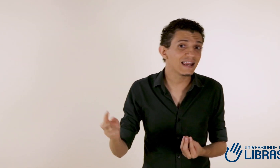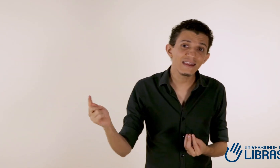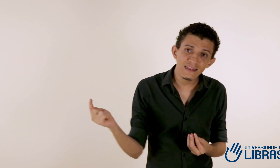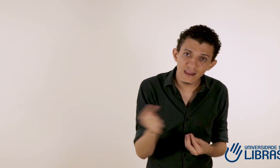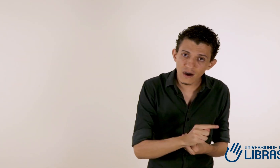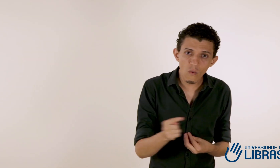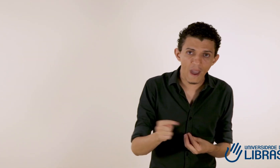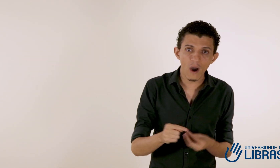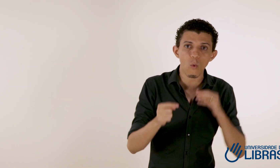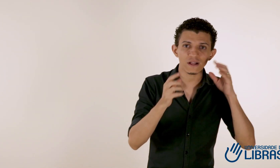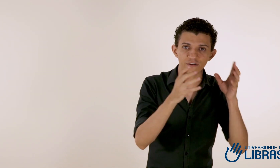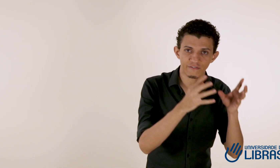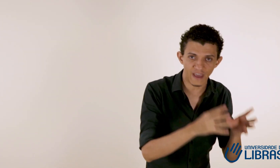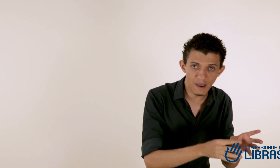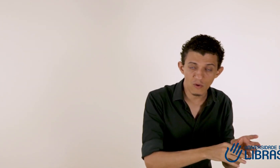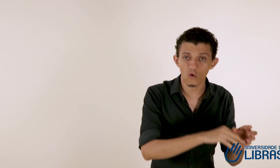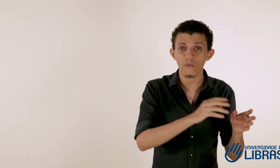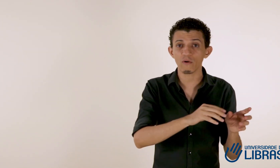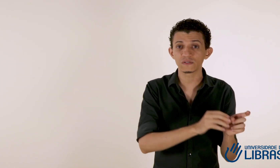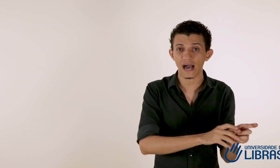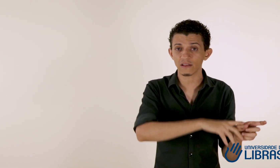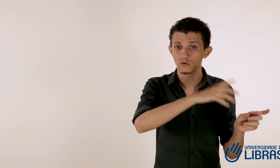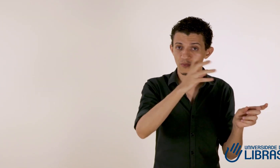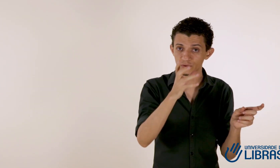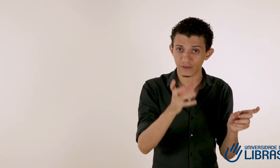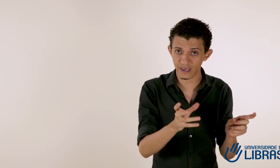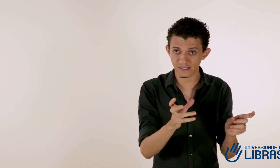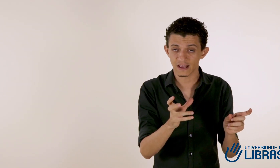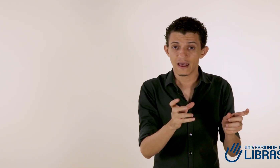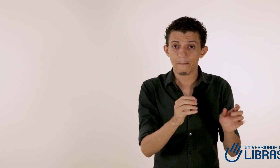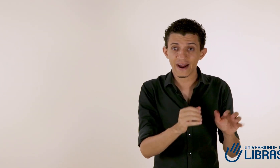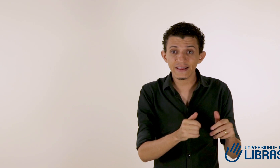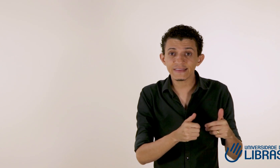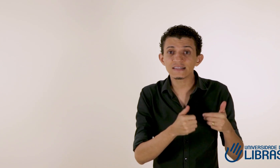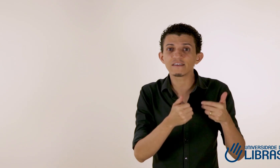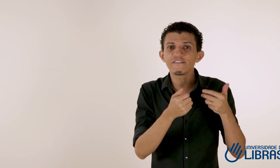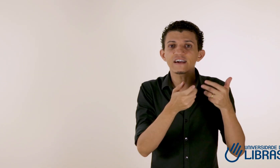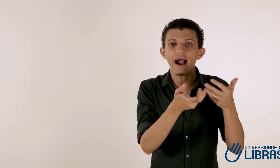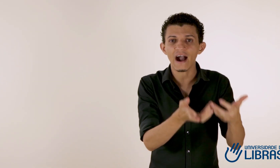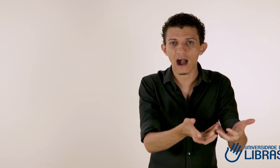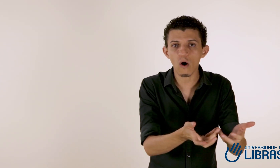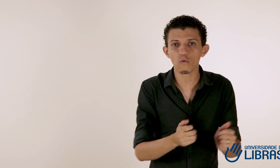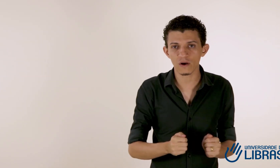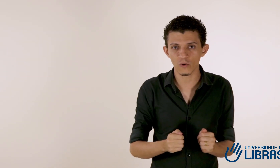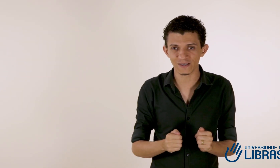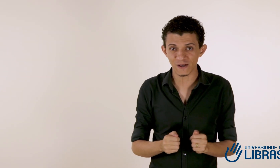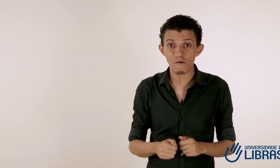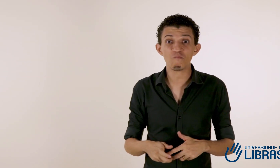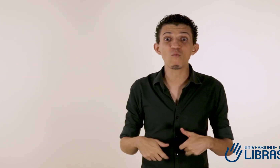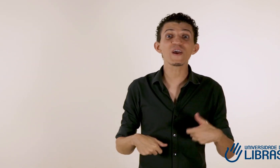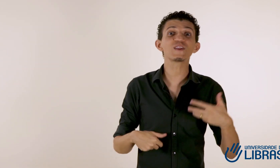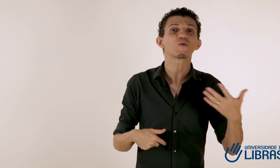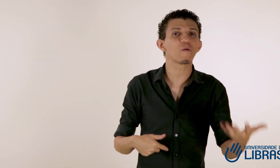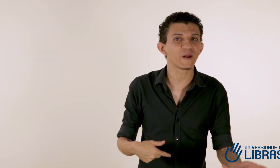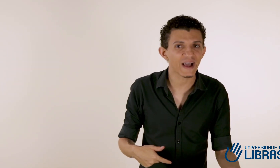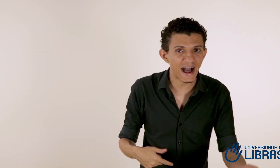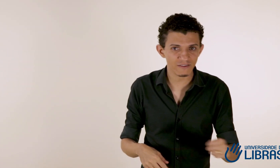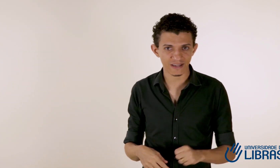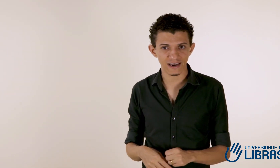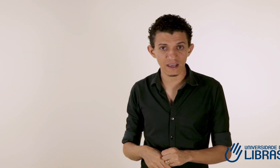Ele não é um advérbio como é usado no português para intensificar alguma coisa. Muito obrigado na